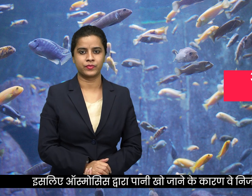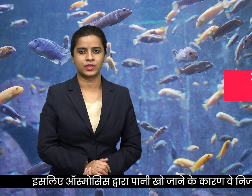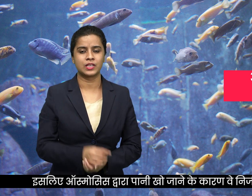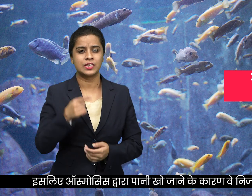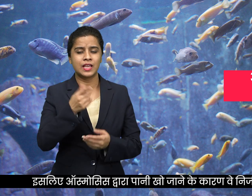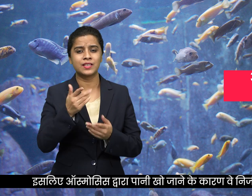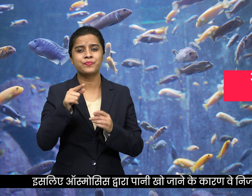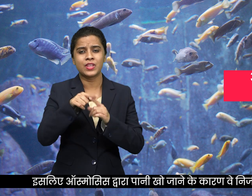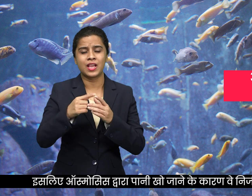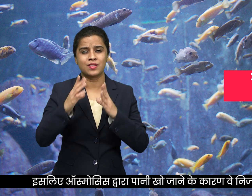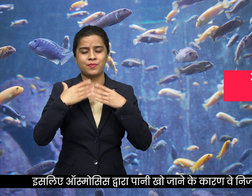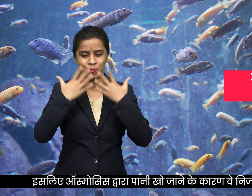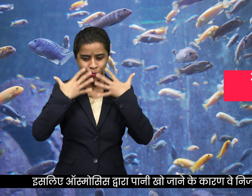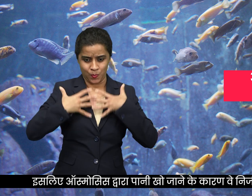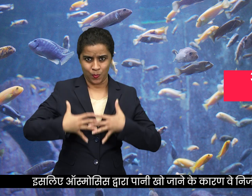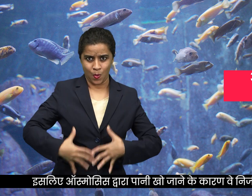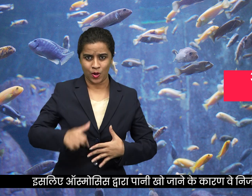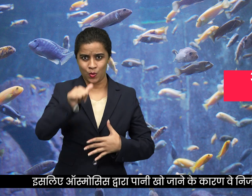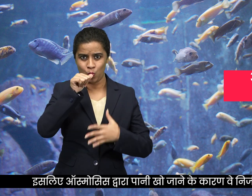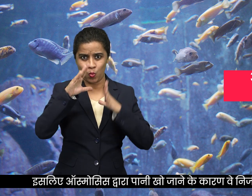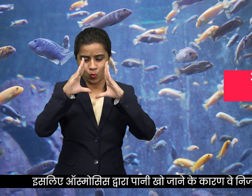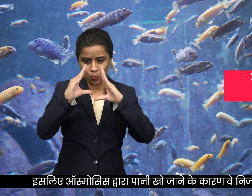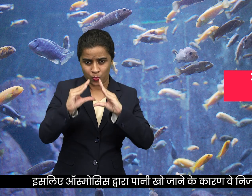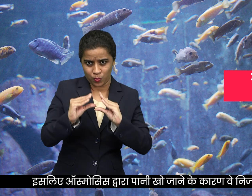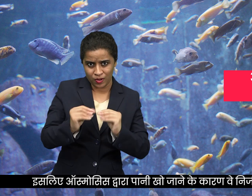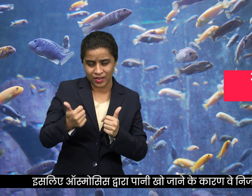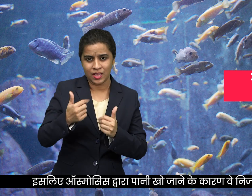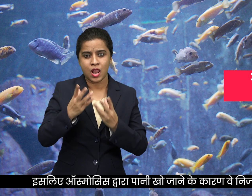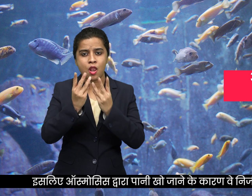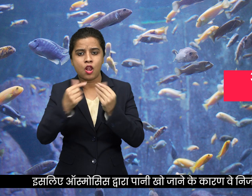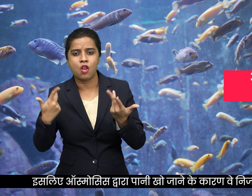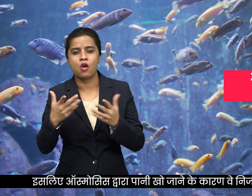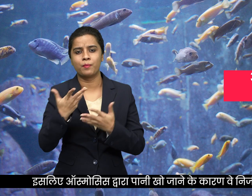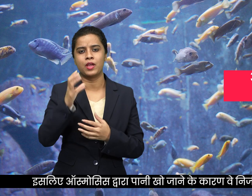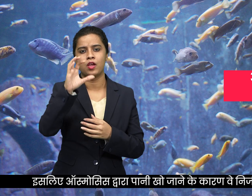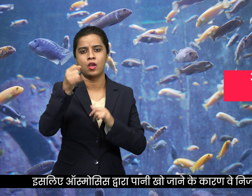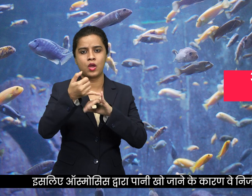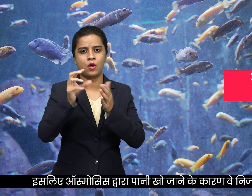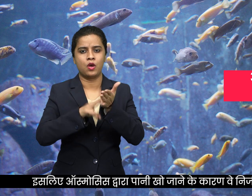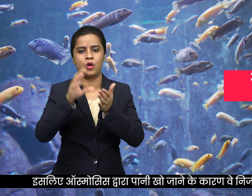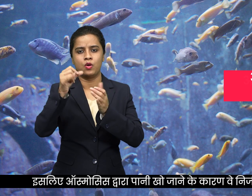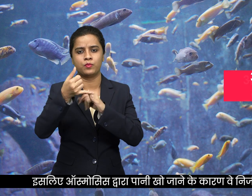इसलिए ऑस्मोसिस द्वारा पानी खो जाने के कारण वे निर्जलित हो जाते